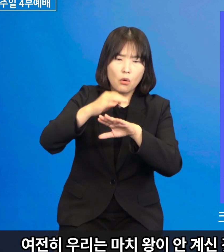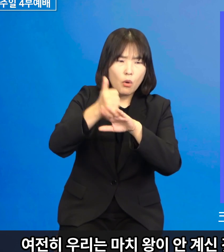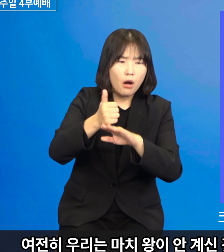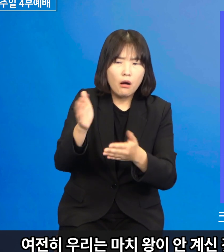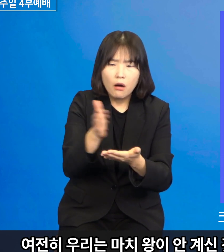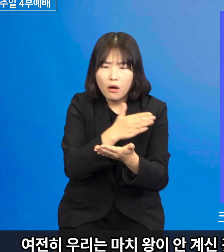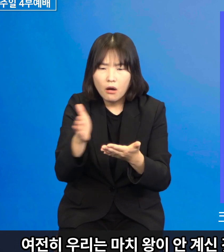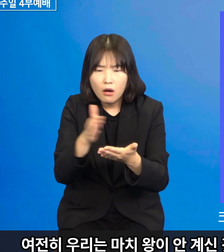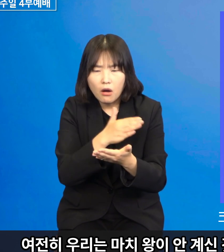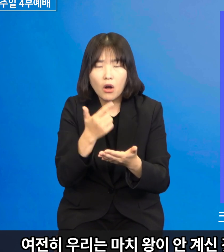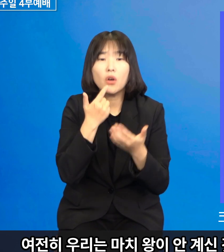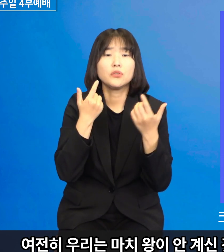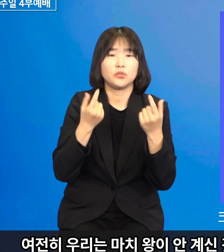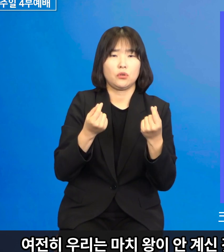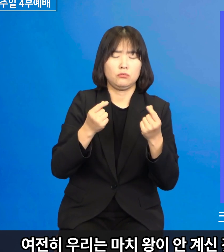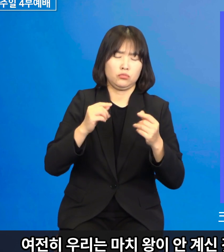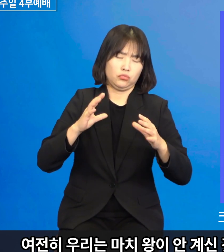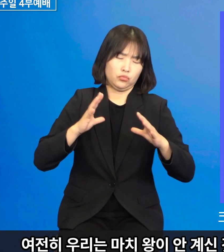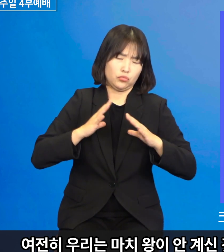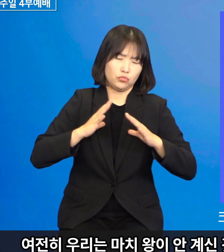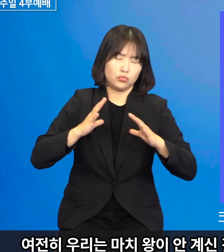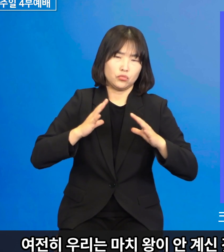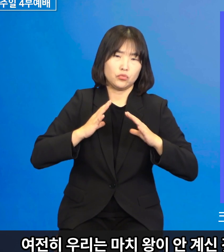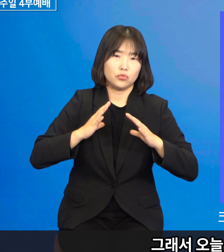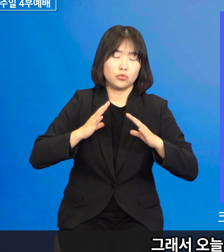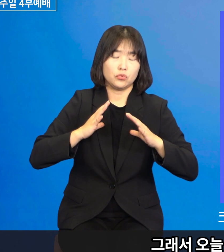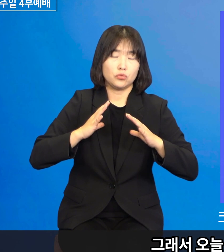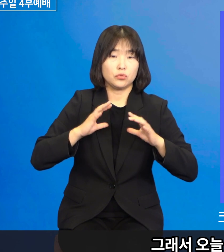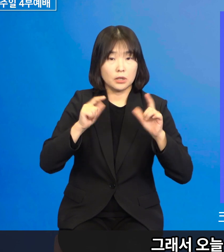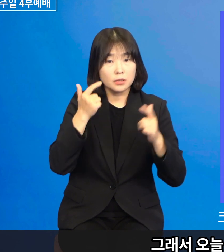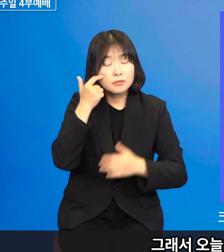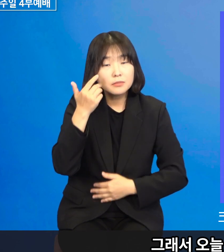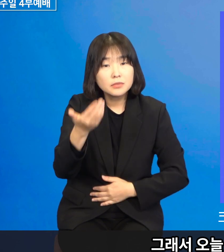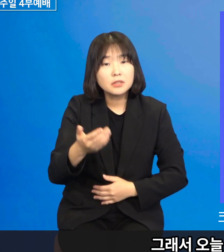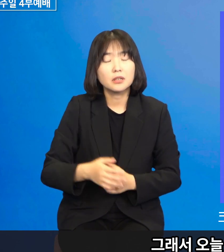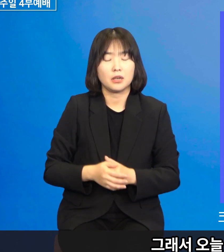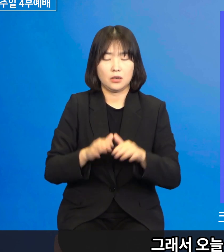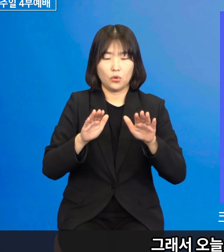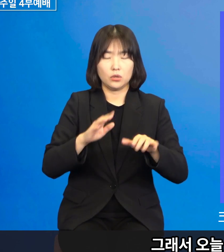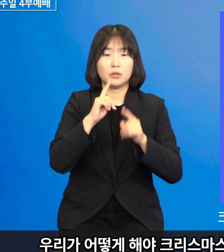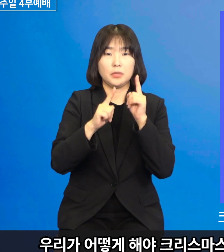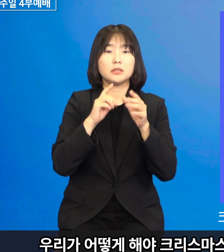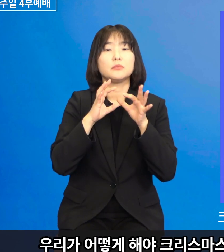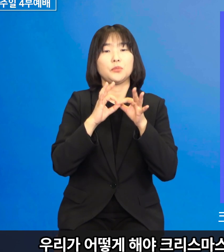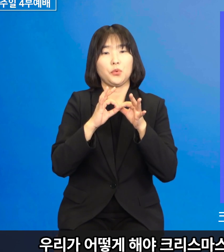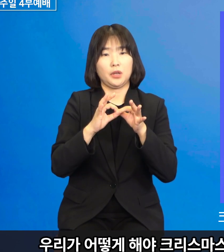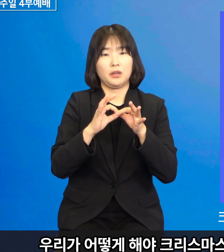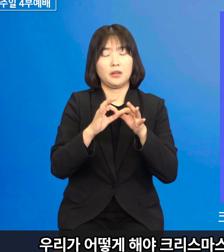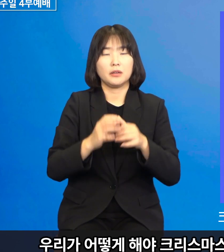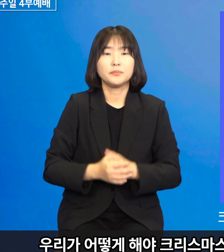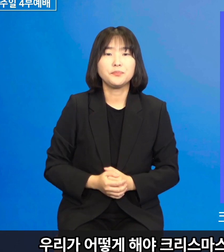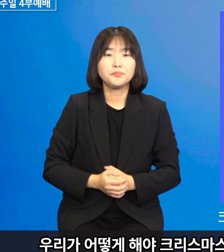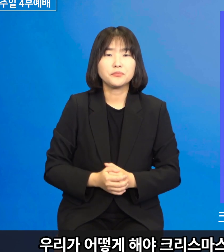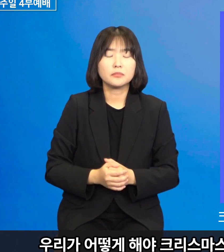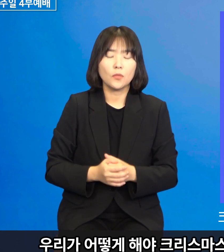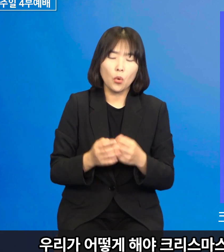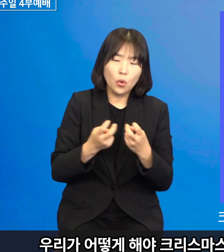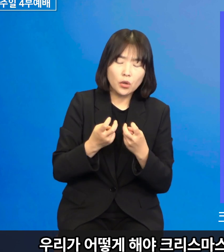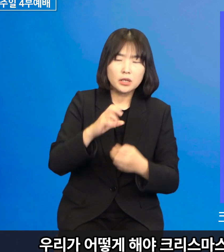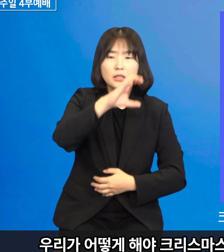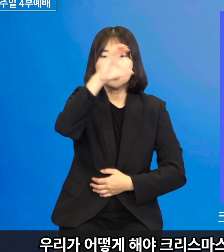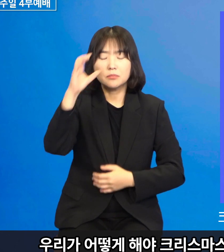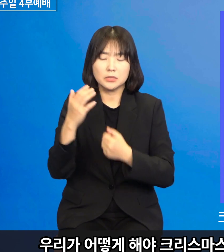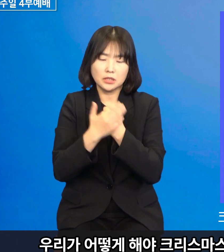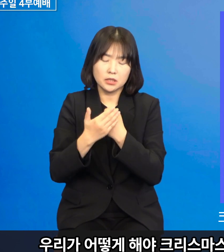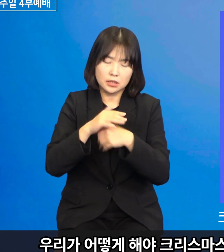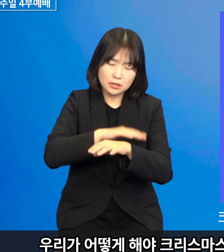계신 것처럼 두려워하고 있지는 않습니까? 그래서 오늘 이 말씀을 통해 우리가 어떻게 해야 크리스마스를 은혜롭게